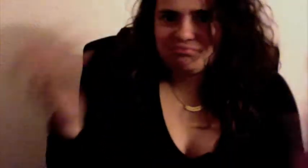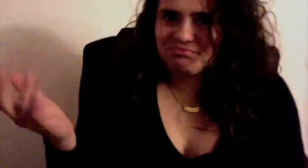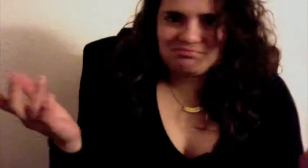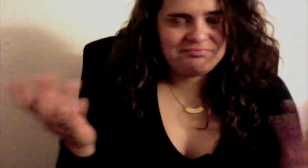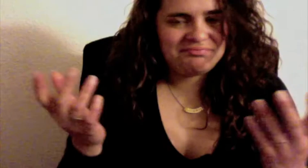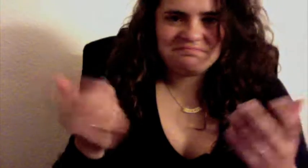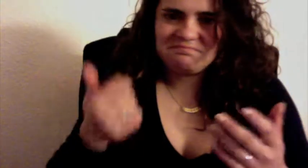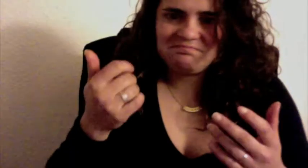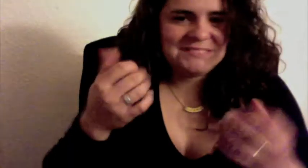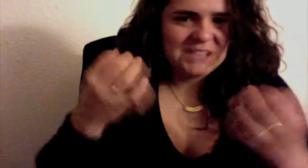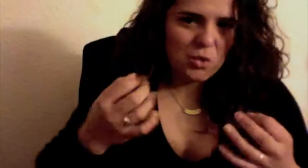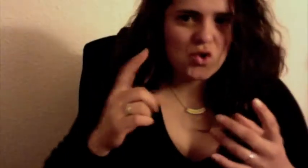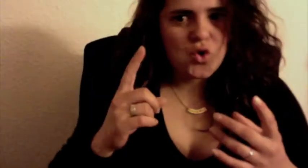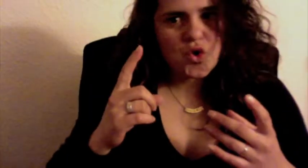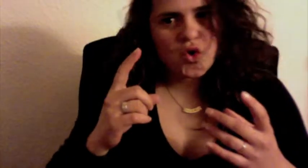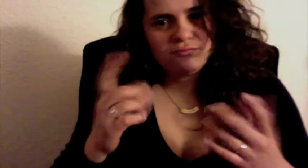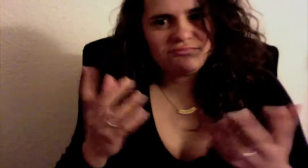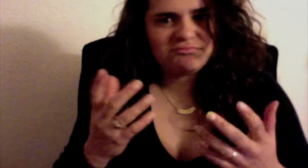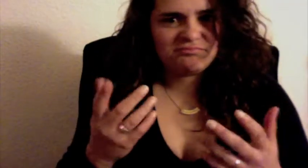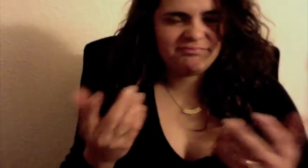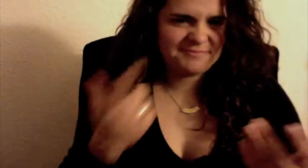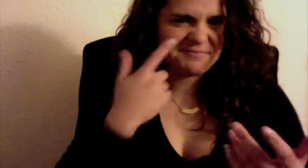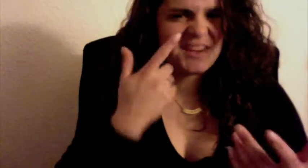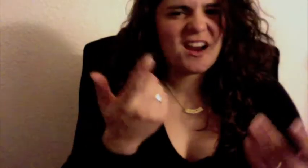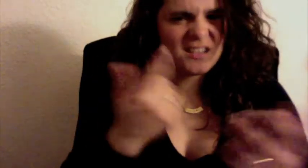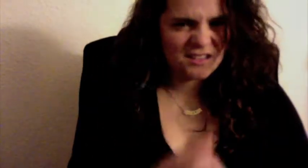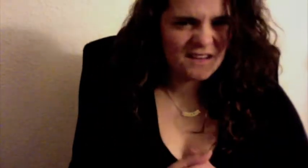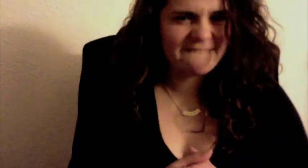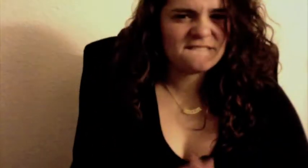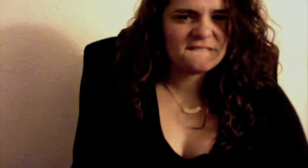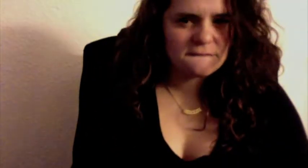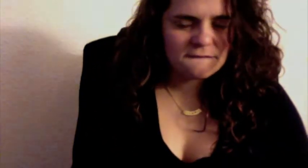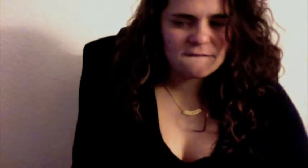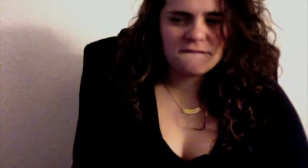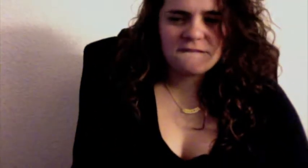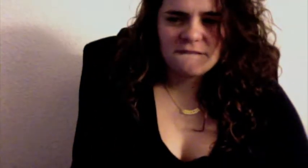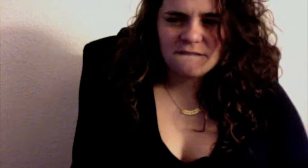Sus herramientas son cada vez más perfectas. Como el Gaster está en camino.